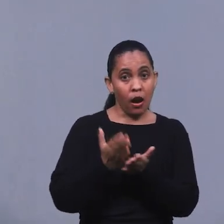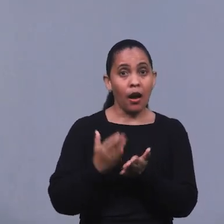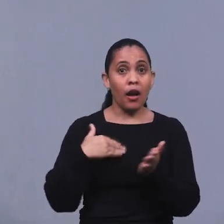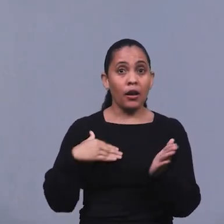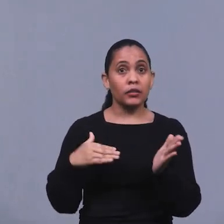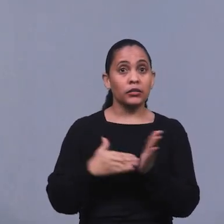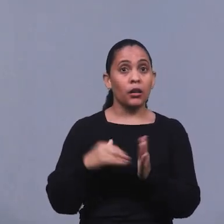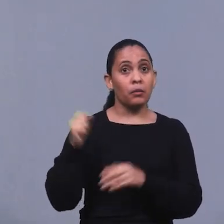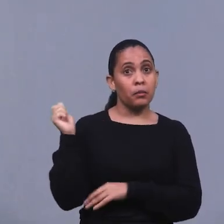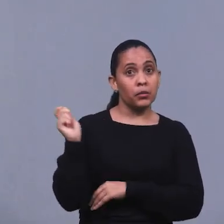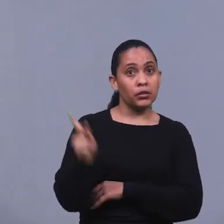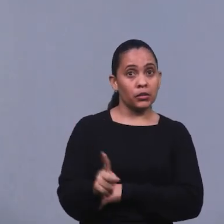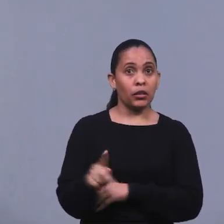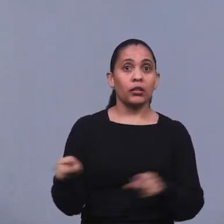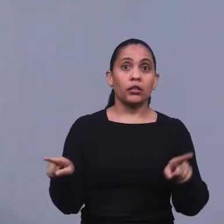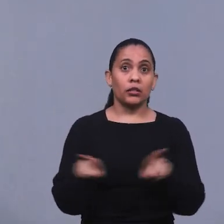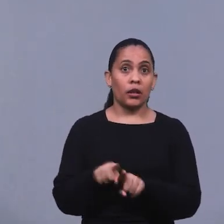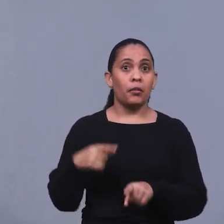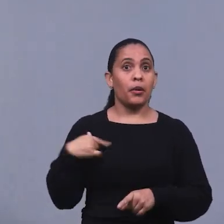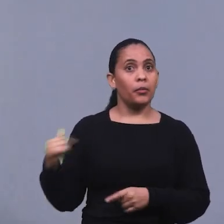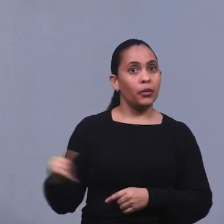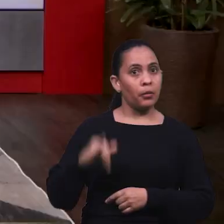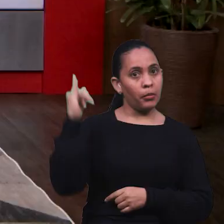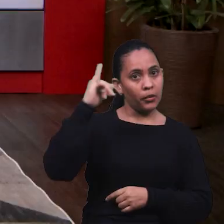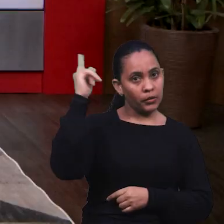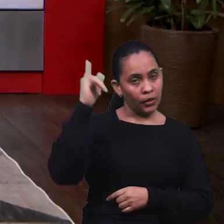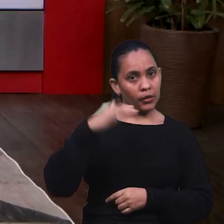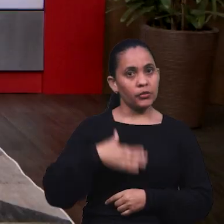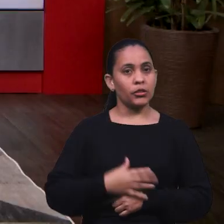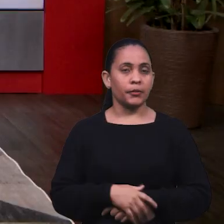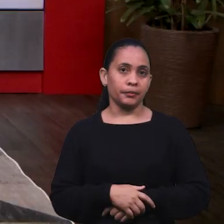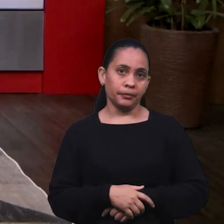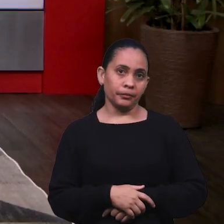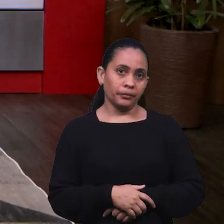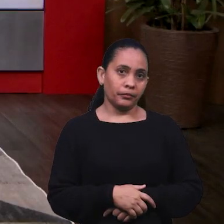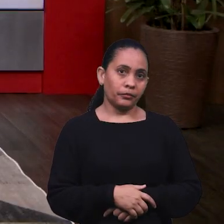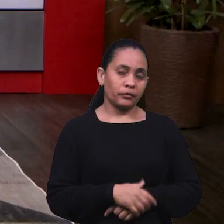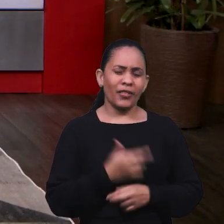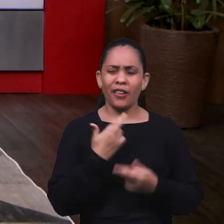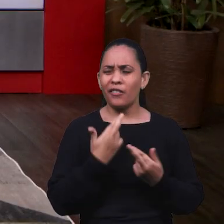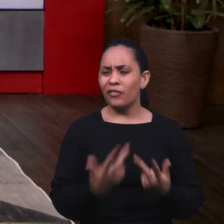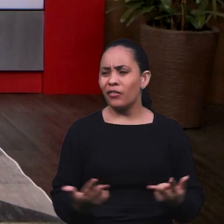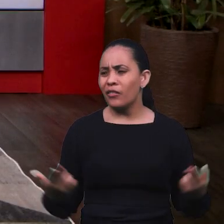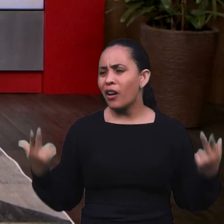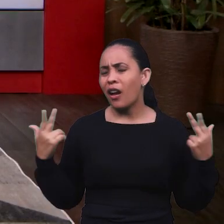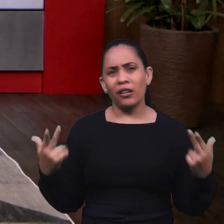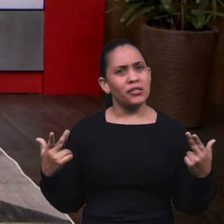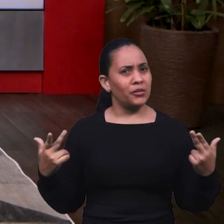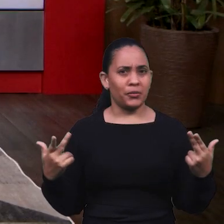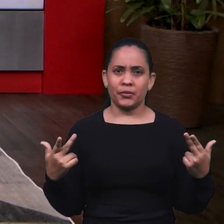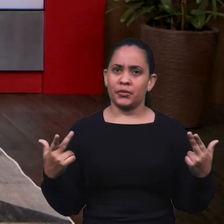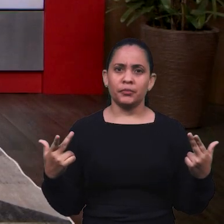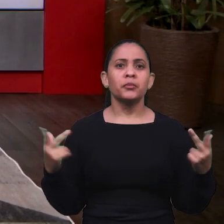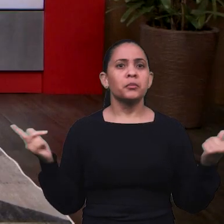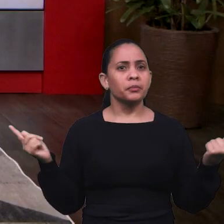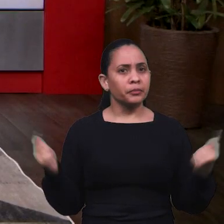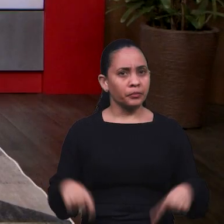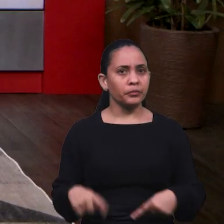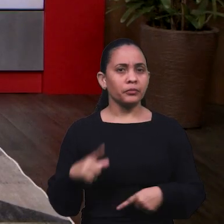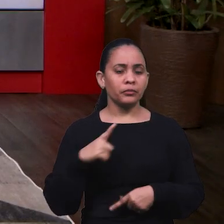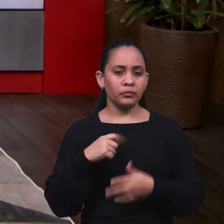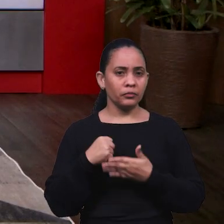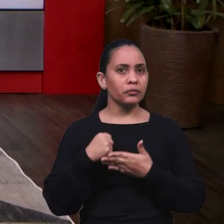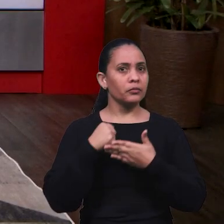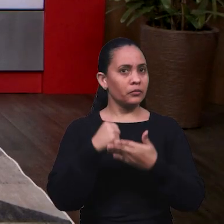momento da aposentadoria, que também é muito Muito importante, importante, o muito auxílio bom. acidente. Então, assim, são vários benefícios que a pessoa quando